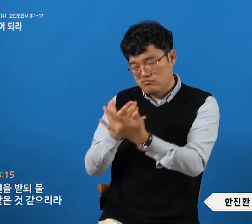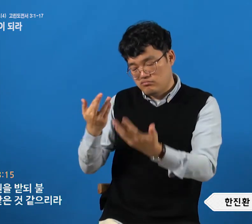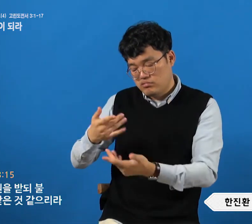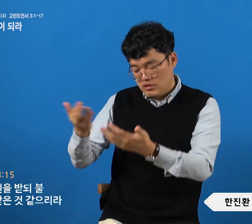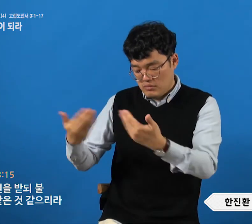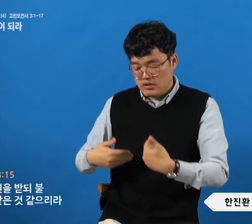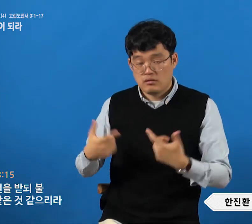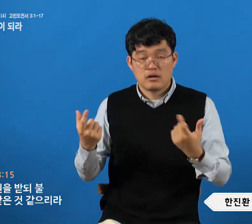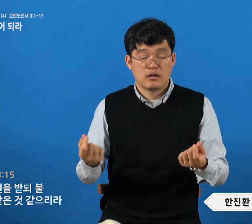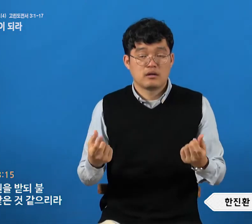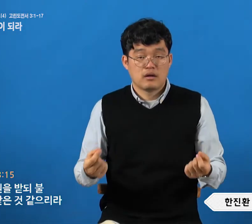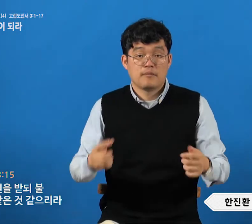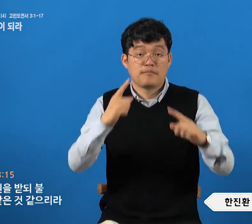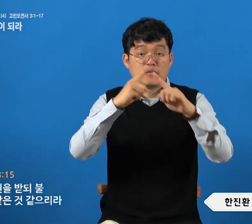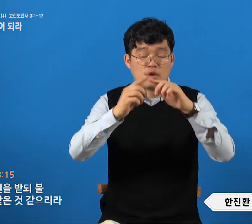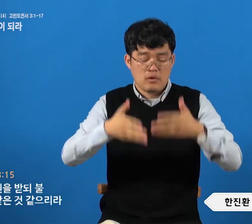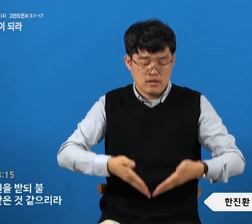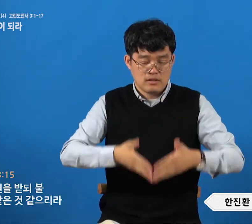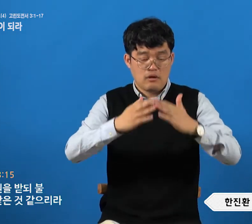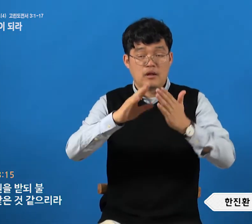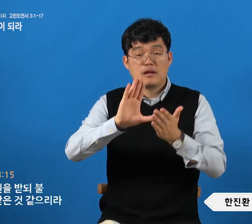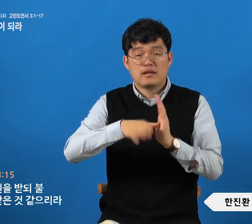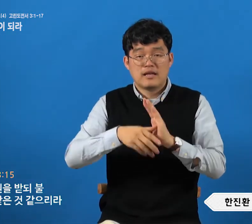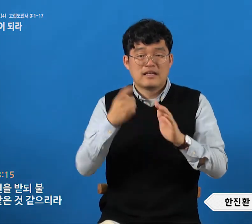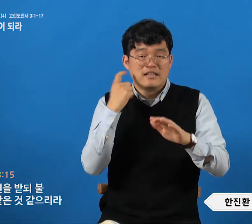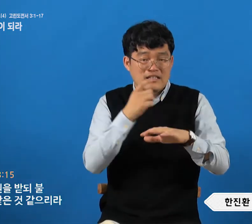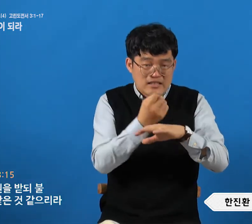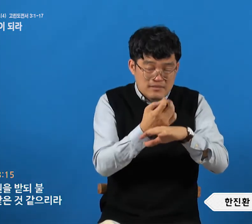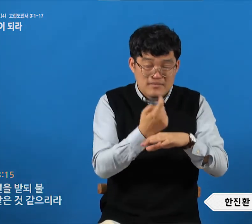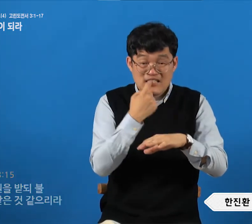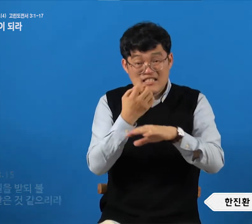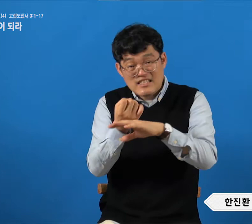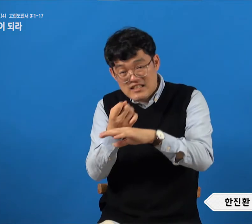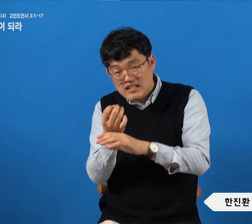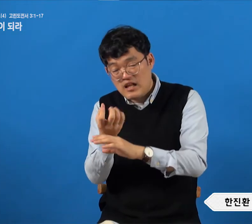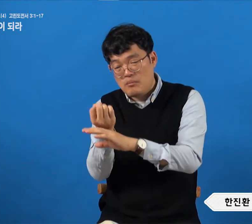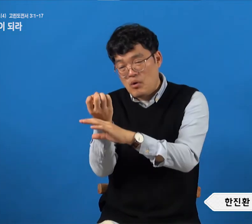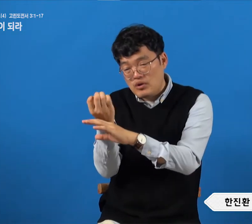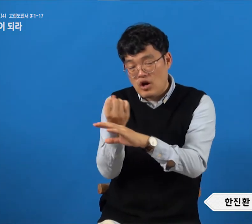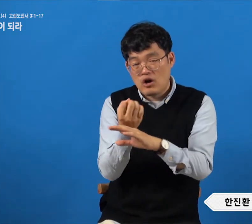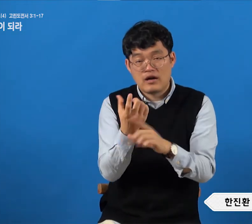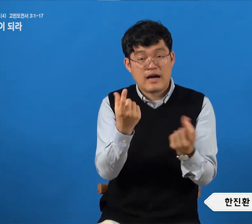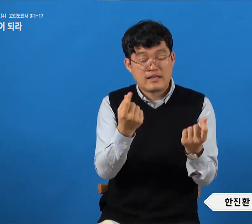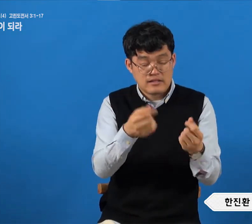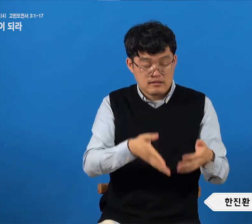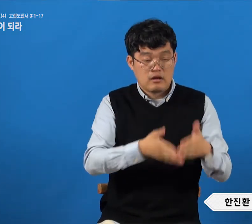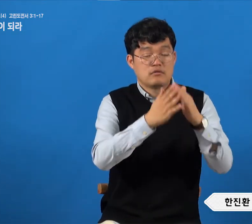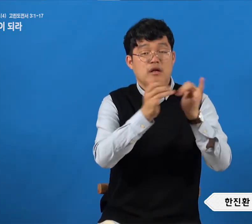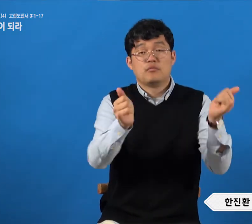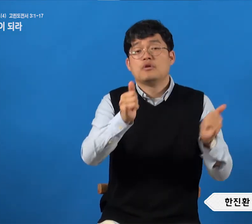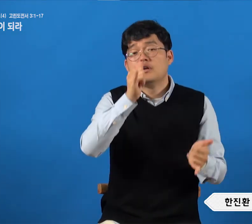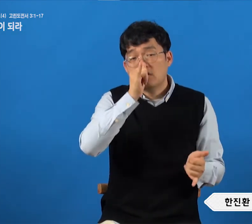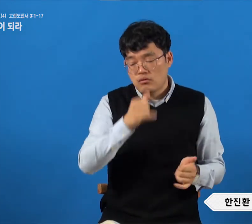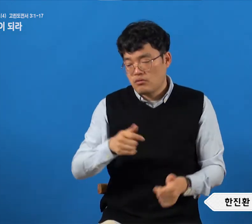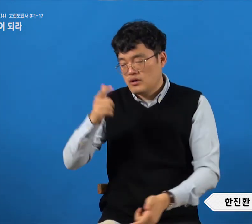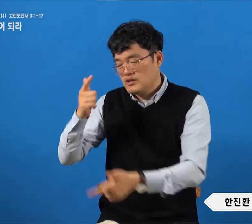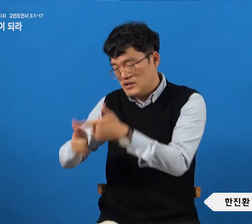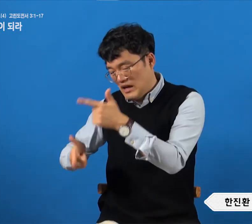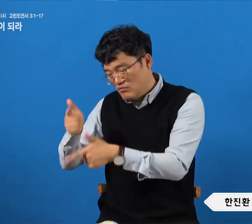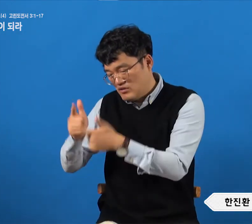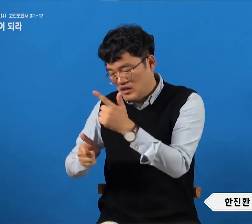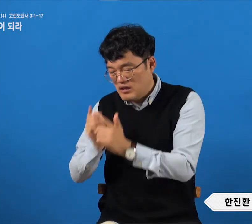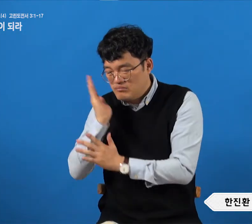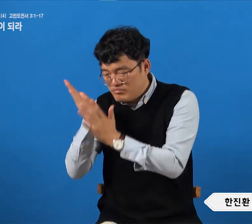같으리라. 교회를 세워 나갈 때에 금이나 은이나 보석 같은 것으로 세우는 사람도 있고